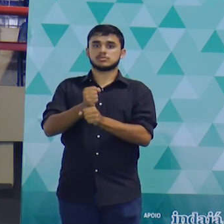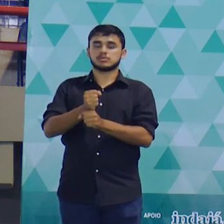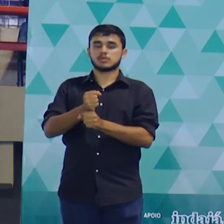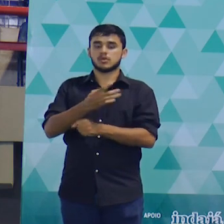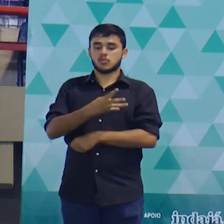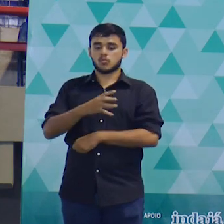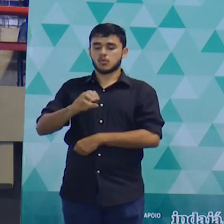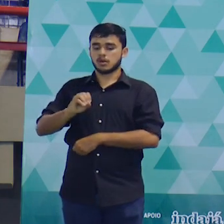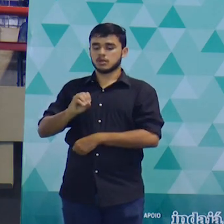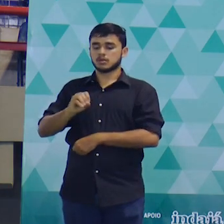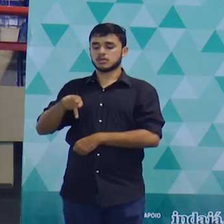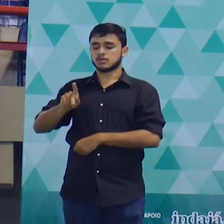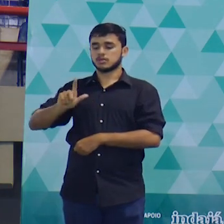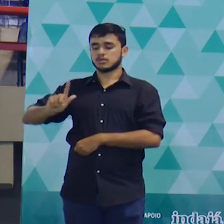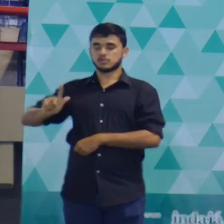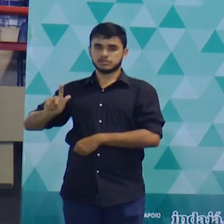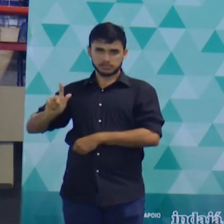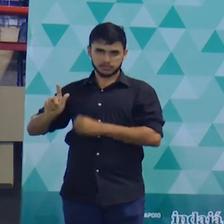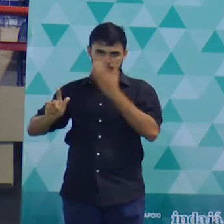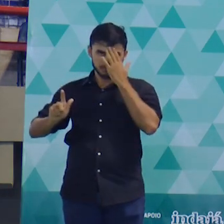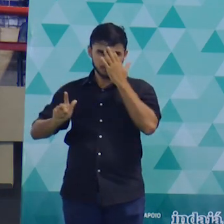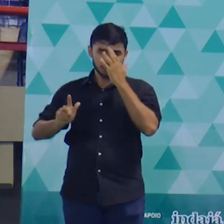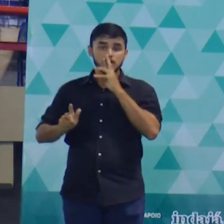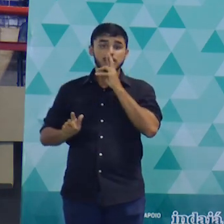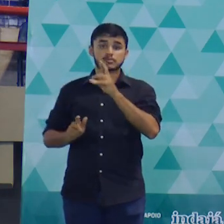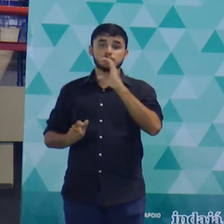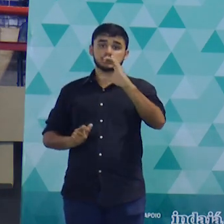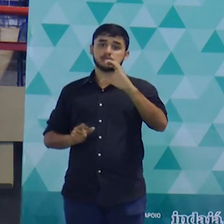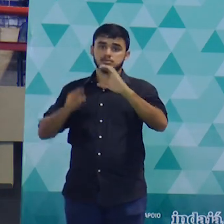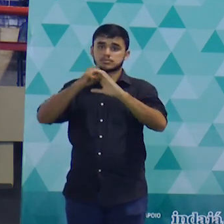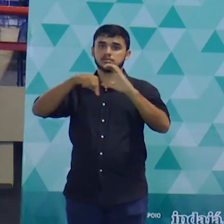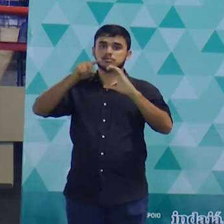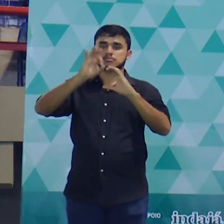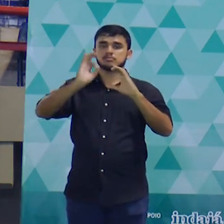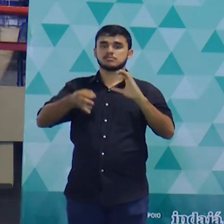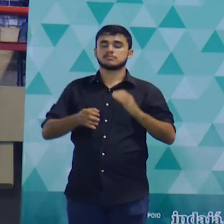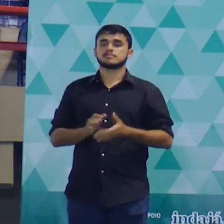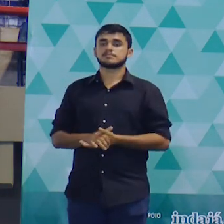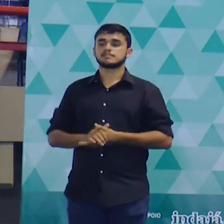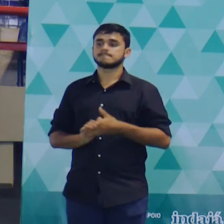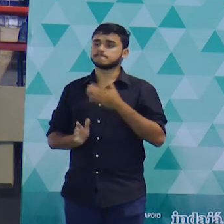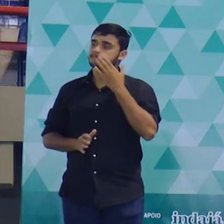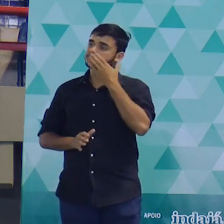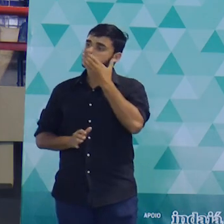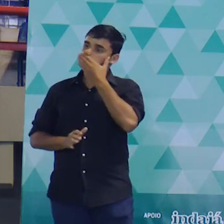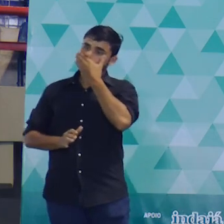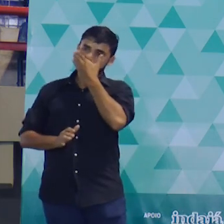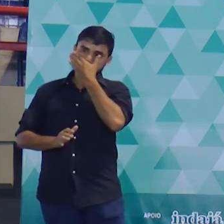quilogramas. Letra C é a que responde melhor a nossa questão